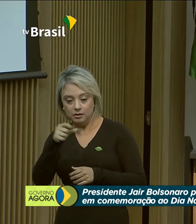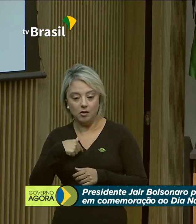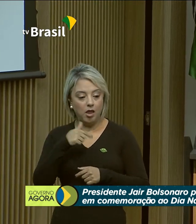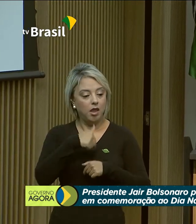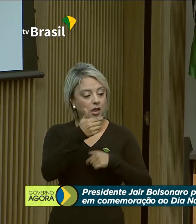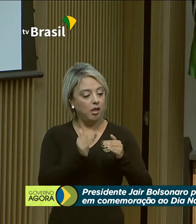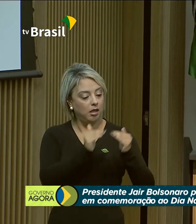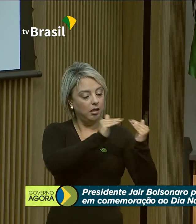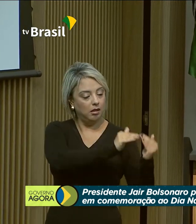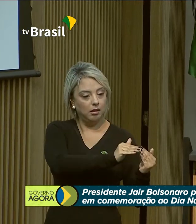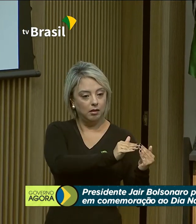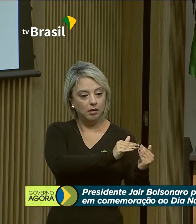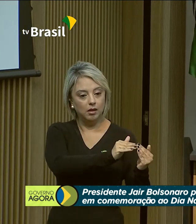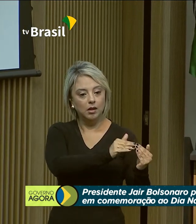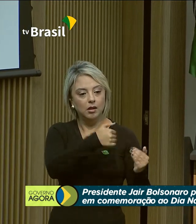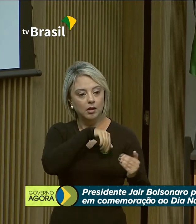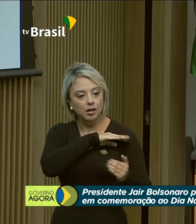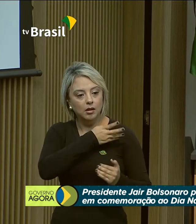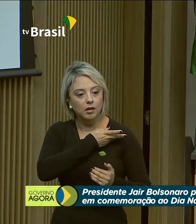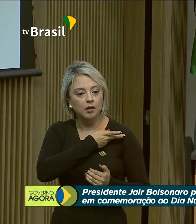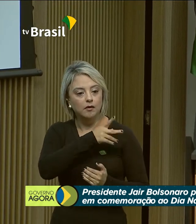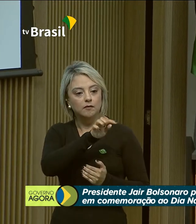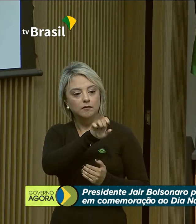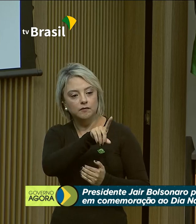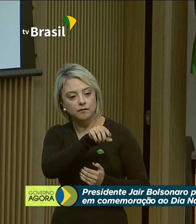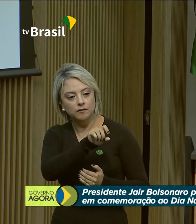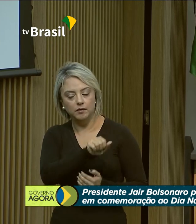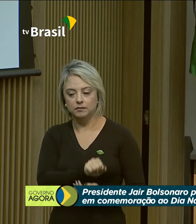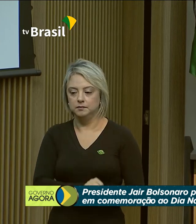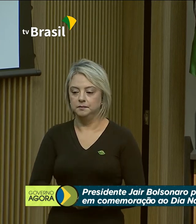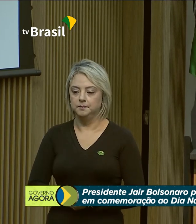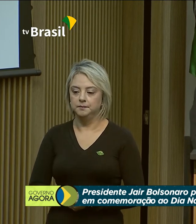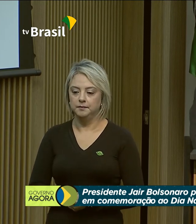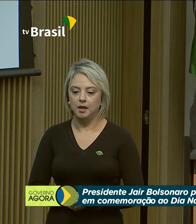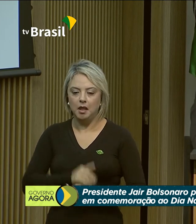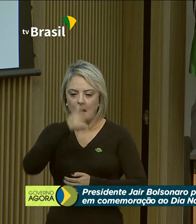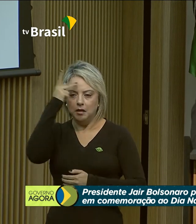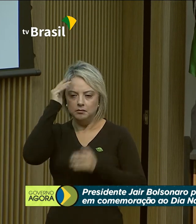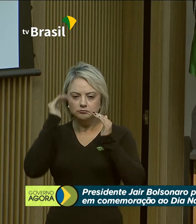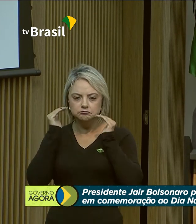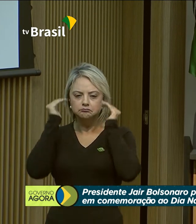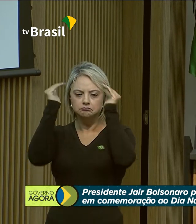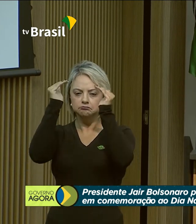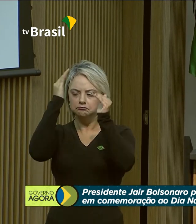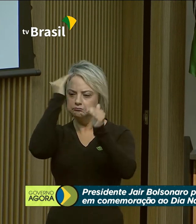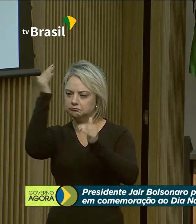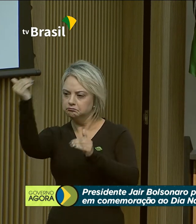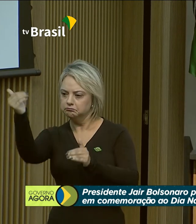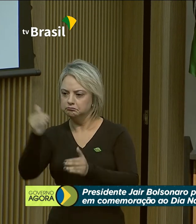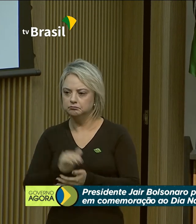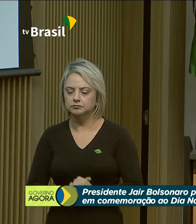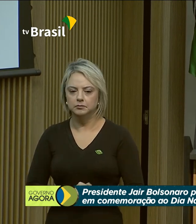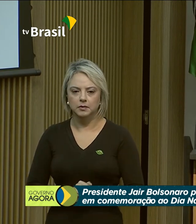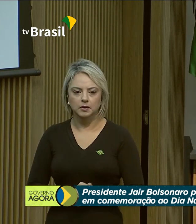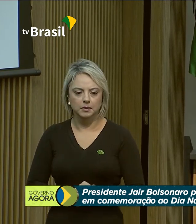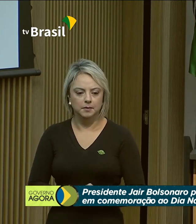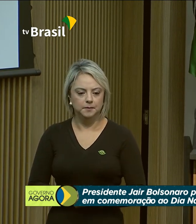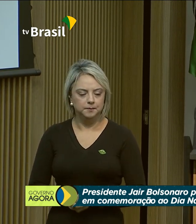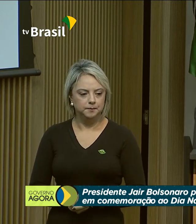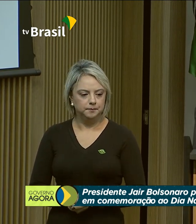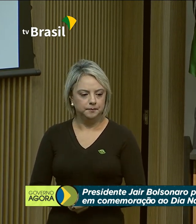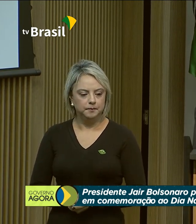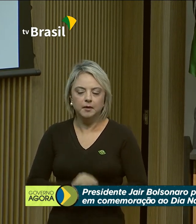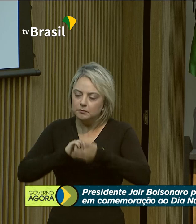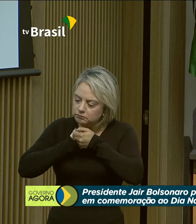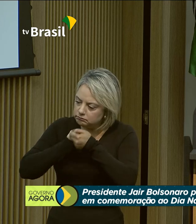ali, nosso querido Vara do Ribeira. Autoridades já nominadas, um pouco a tempo,